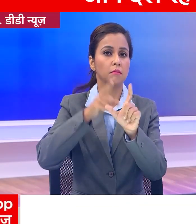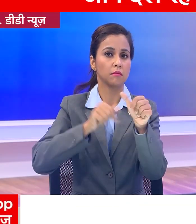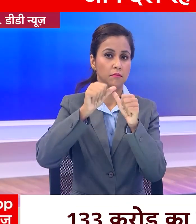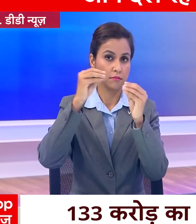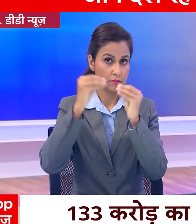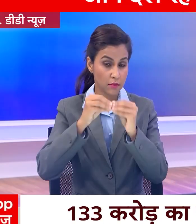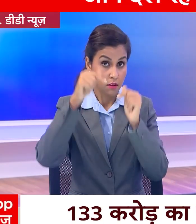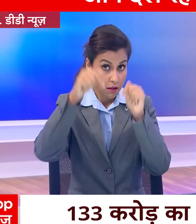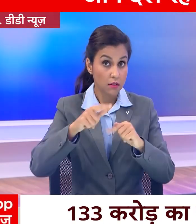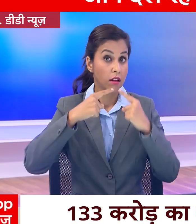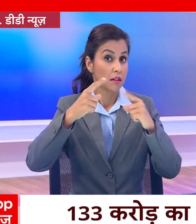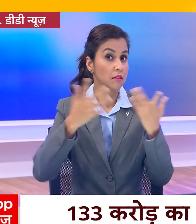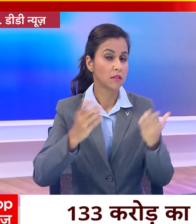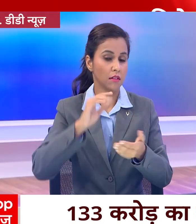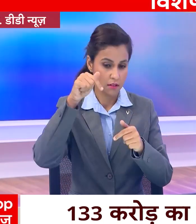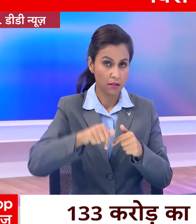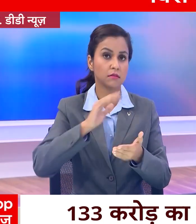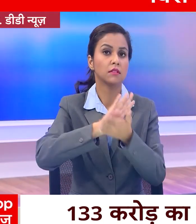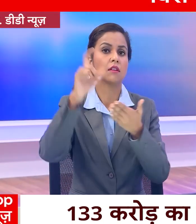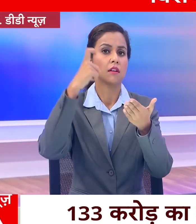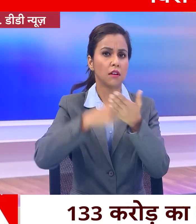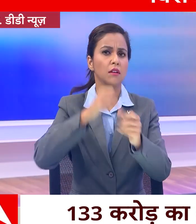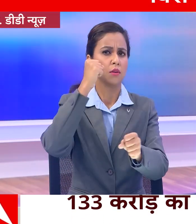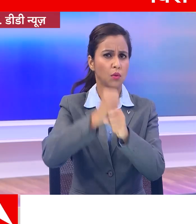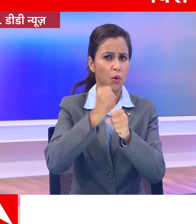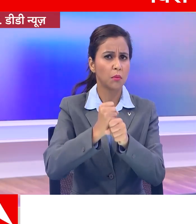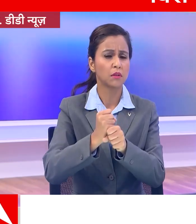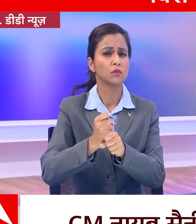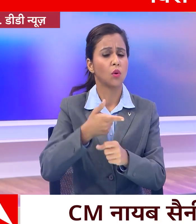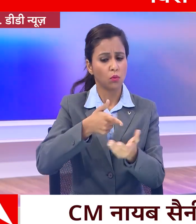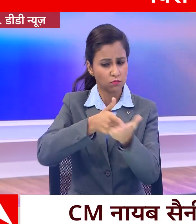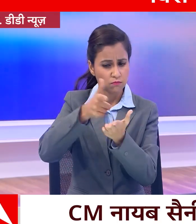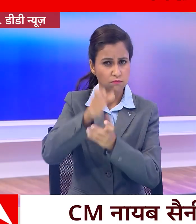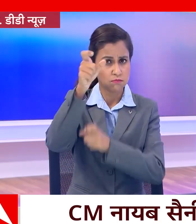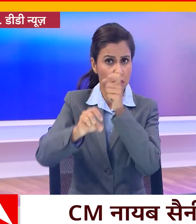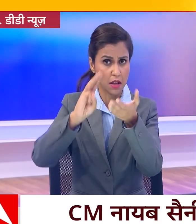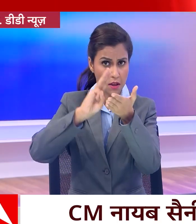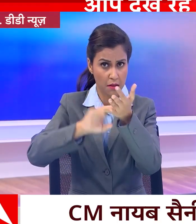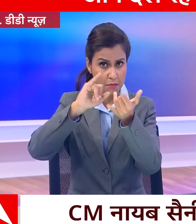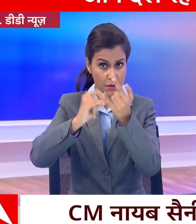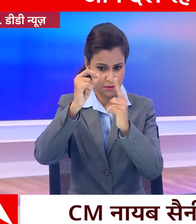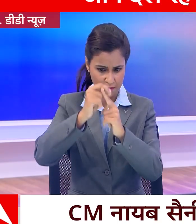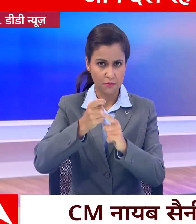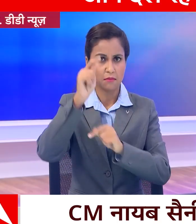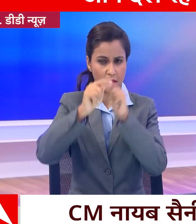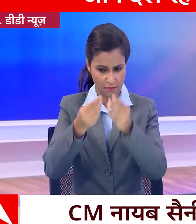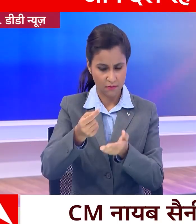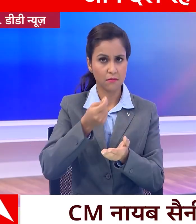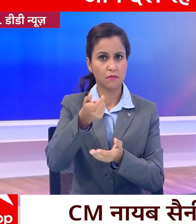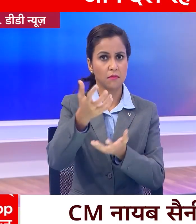है कि आज से हरियाणा सरकार किसान की प्रत्येक फसल को एमएसपी पर खरीदेगी